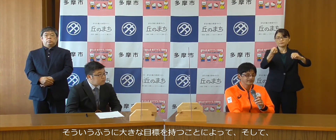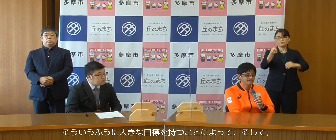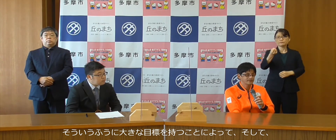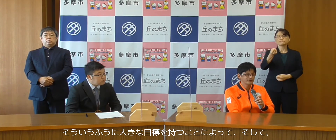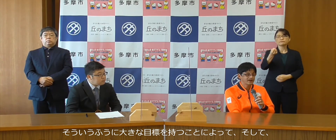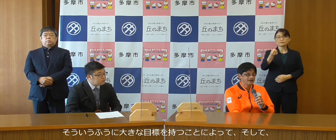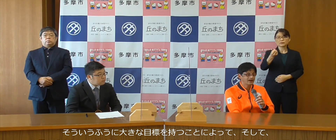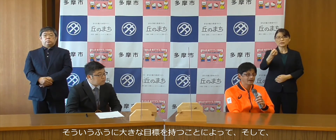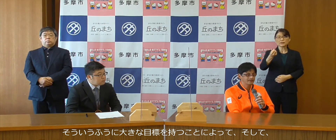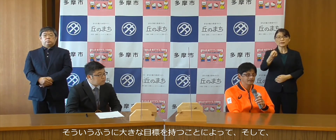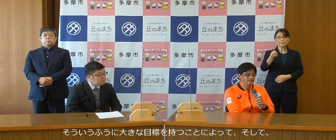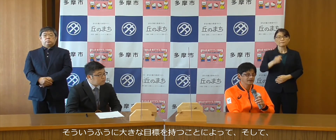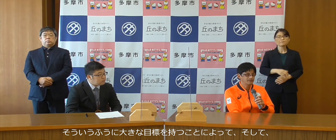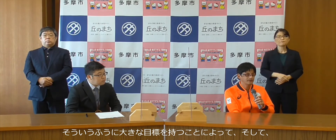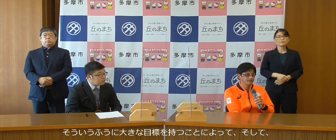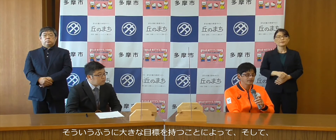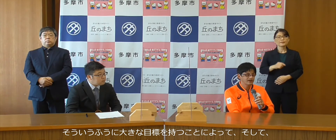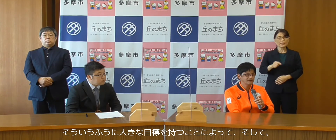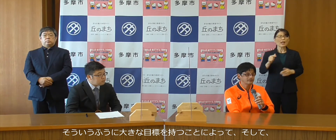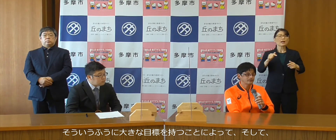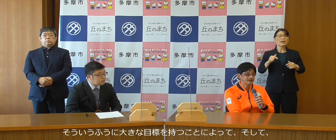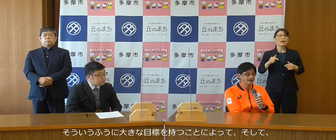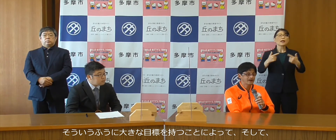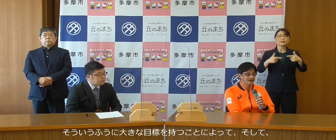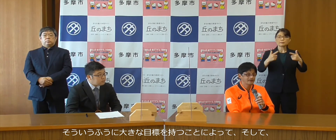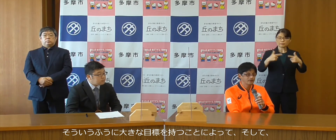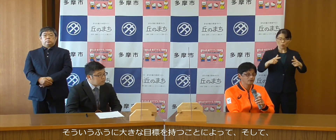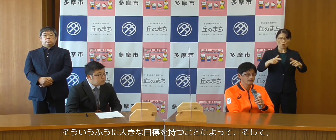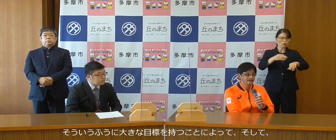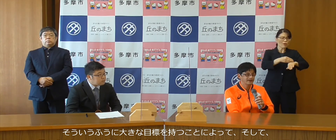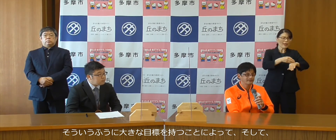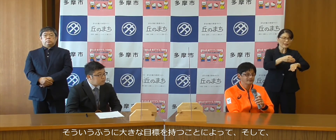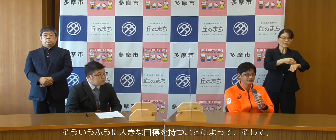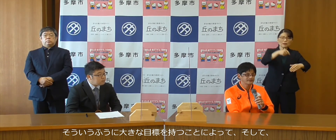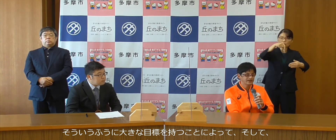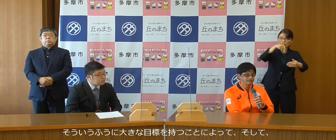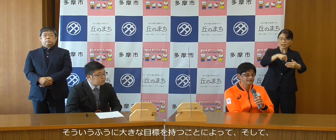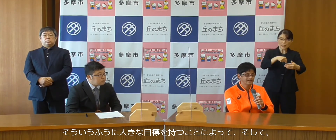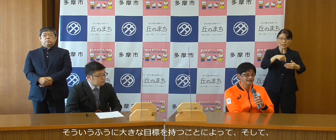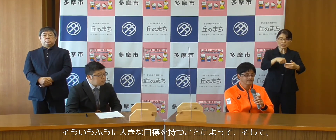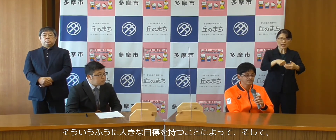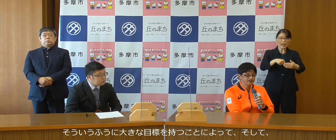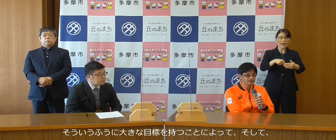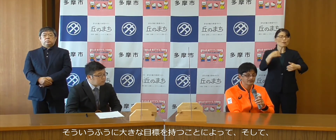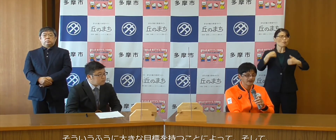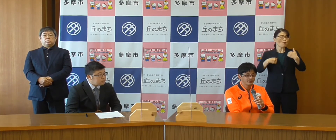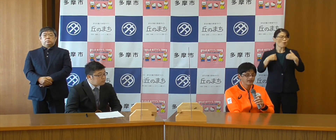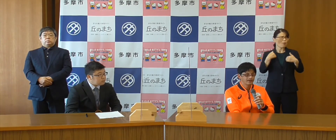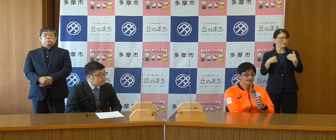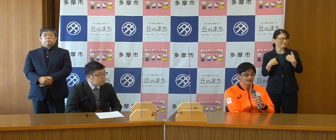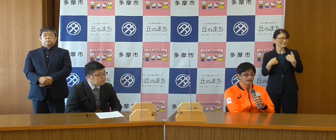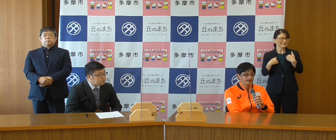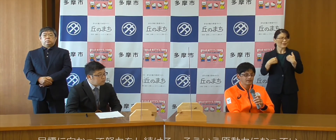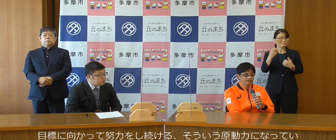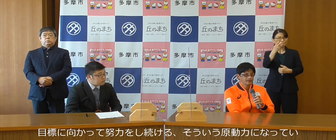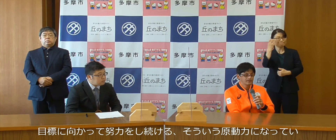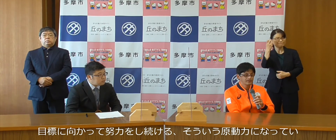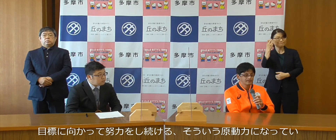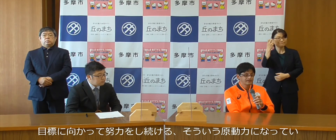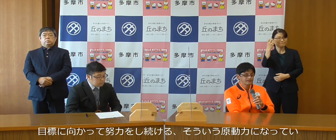そしてその中から日々のトレーニングの中から喜びや楽しさを見つけ出すことによって